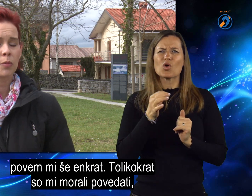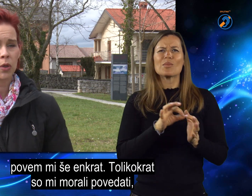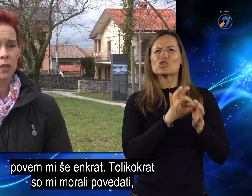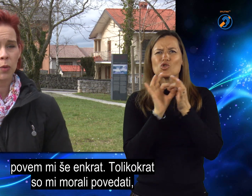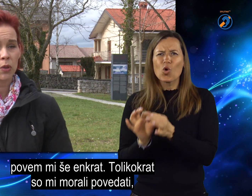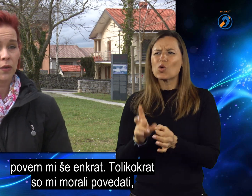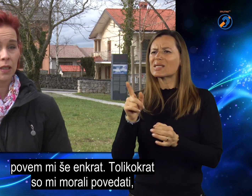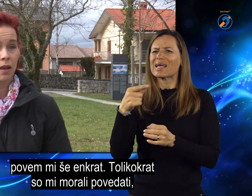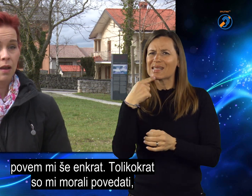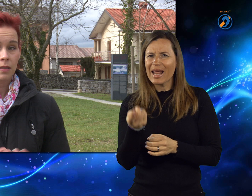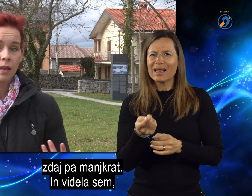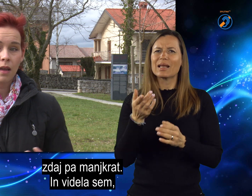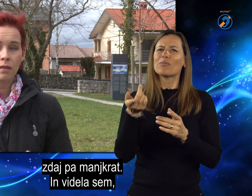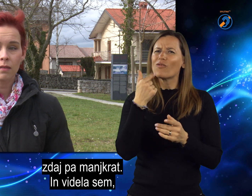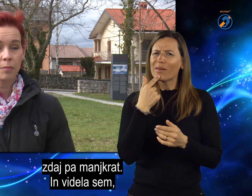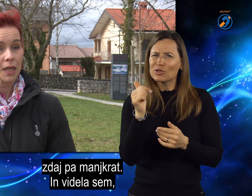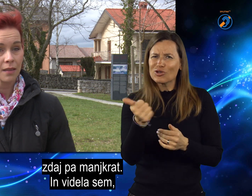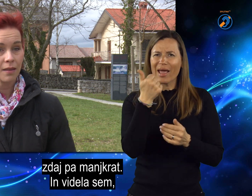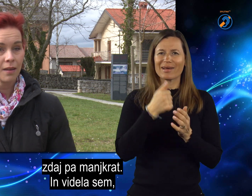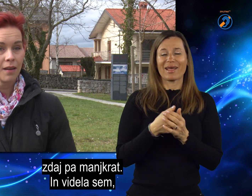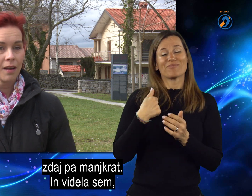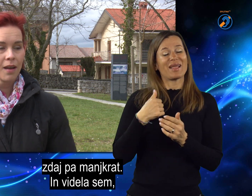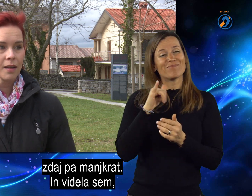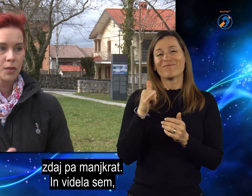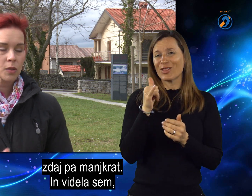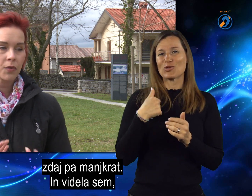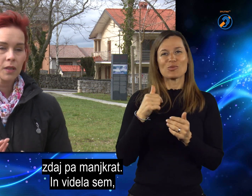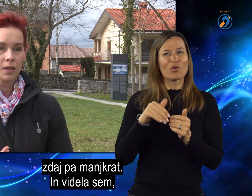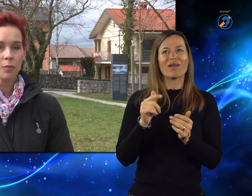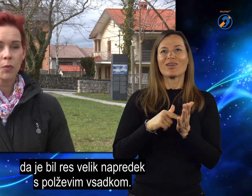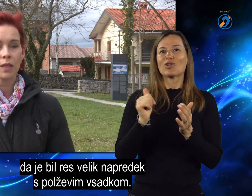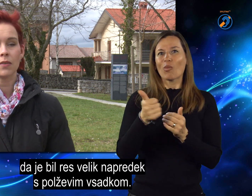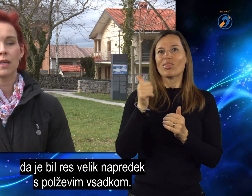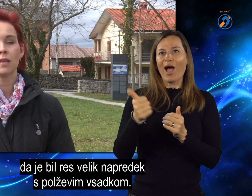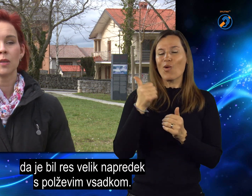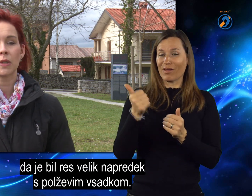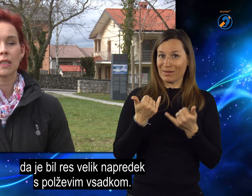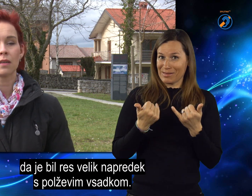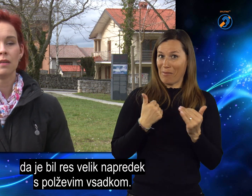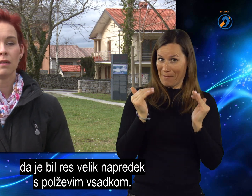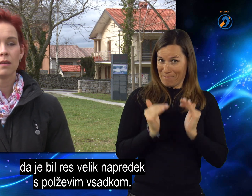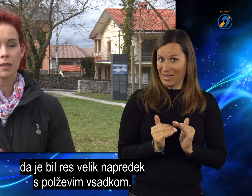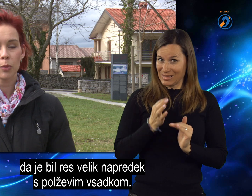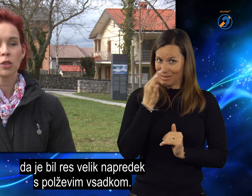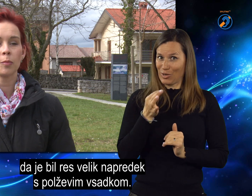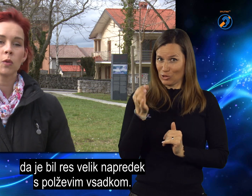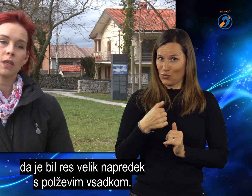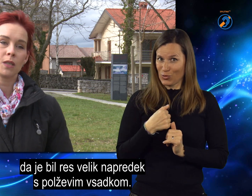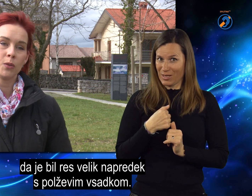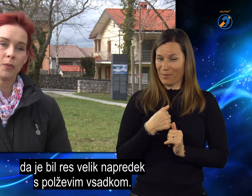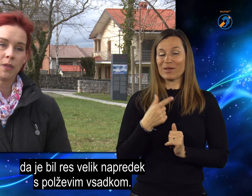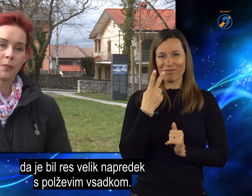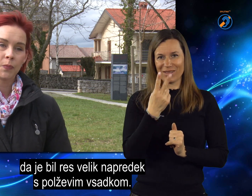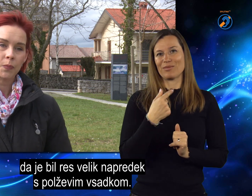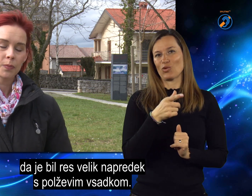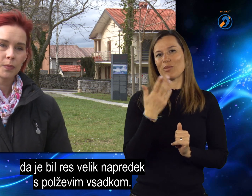so mi mogli to ponoviti, da je manj. In tu sem videla, da je bil res velik napredek s prosovnim